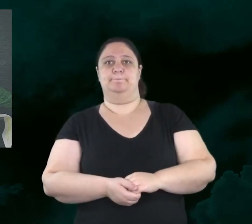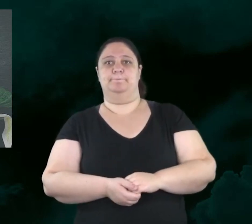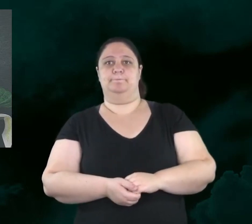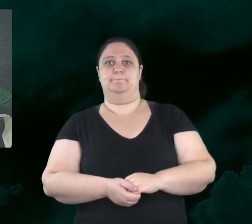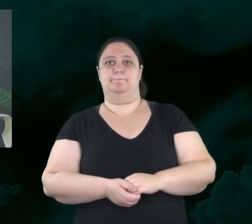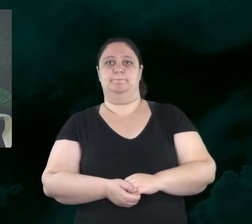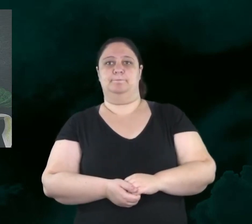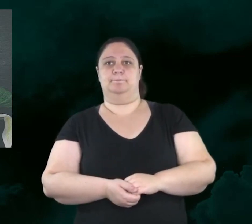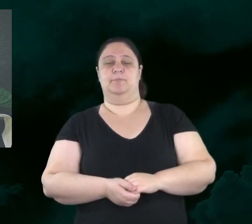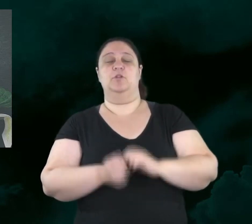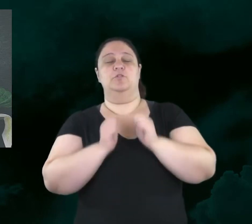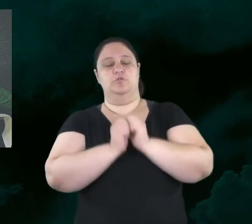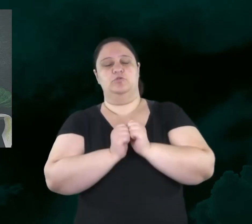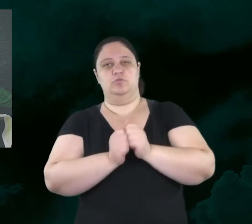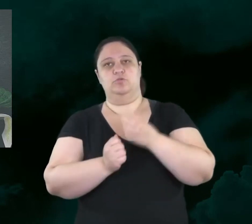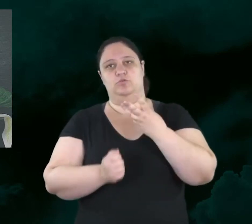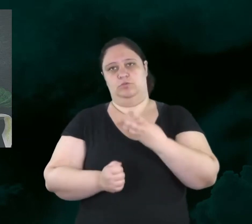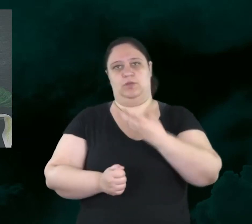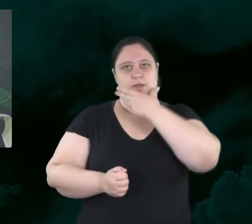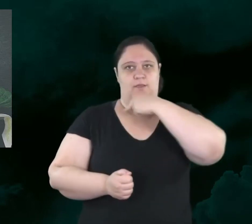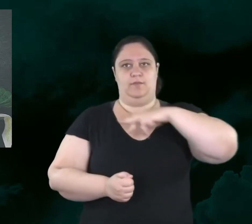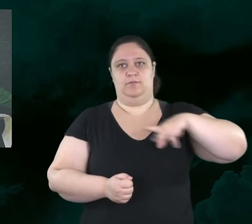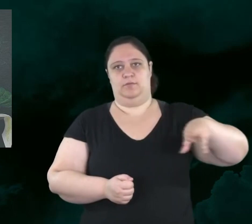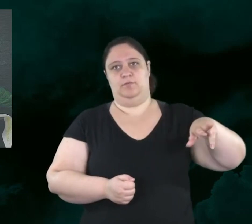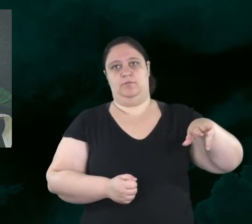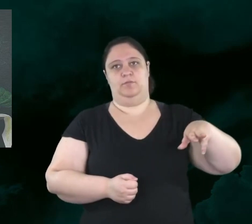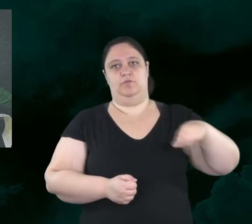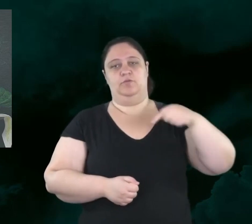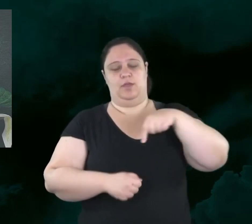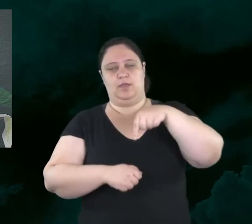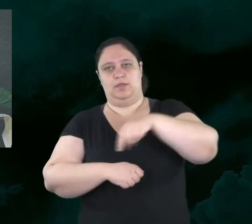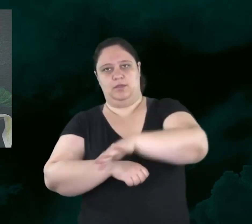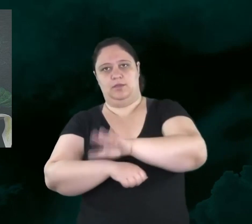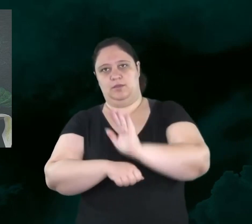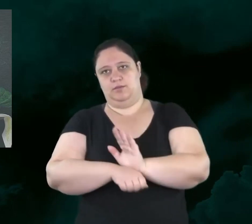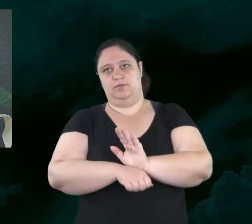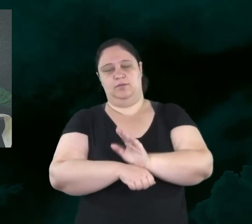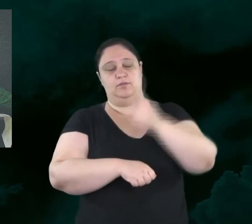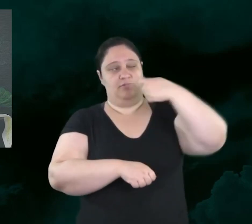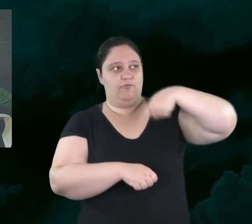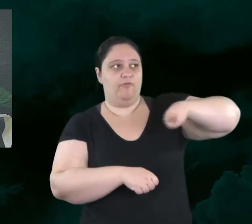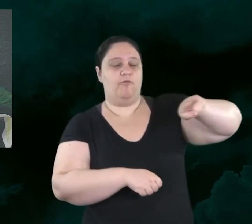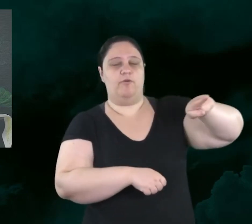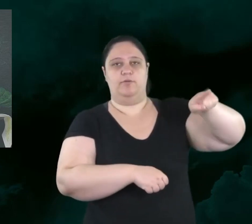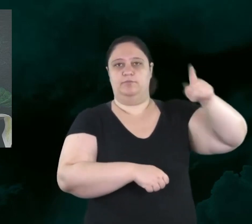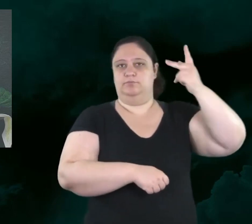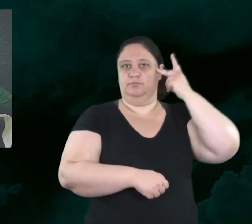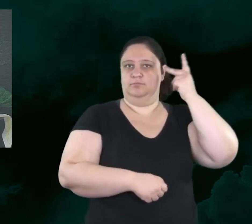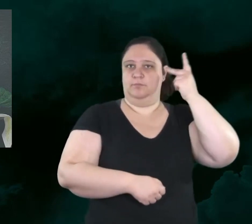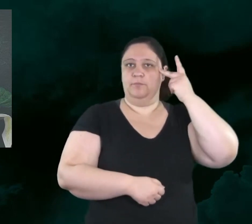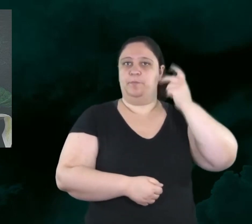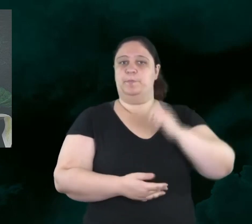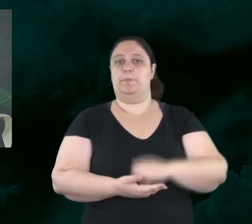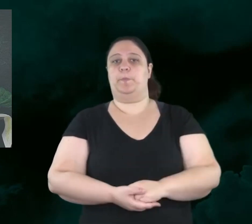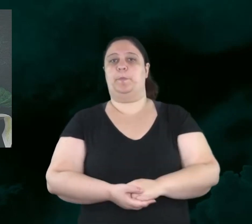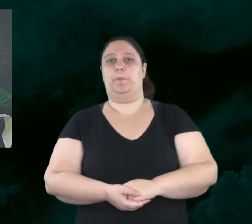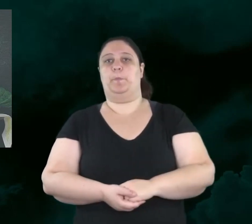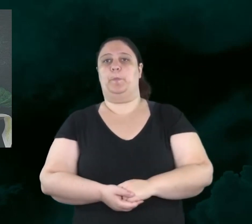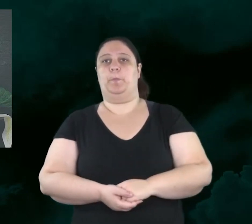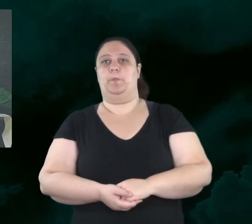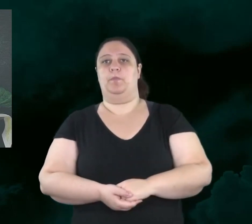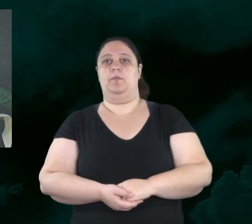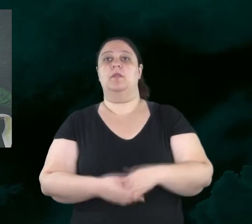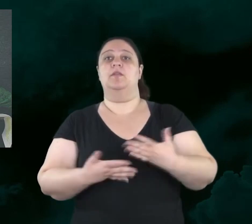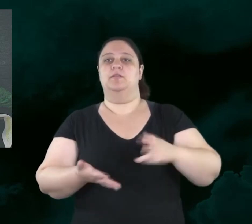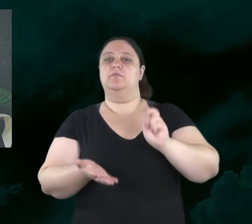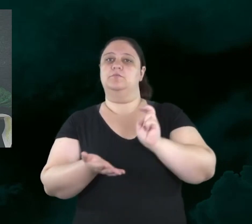3 irmãos me acompanharam. Nós saímos daqui da estância, fomos até São Paulo, e liberei aquela primeira